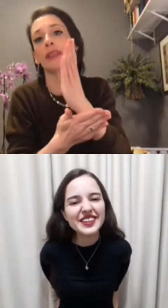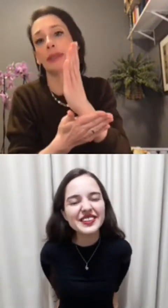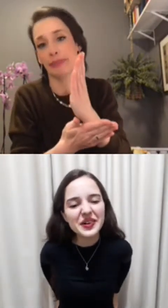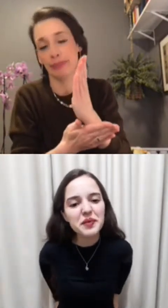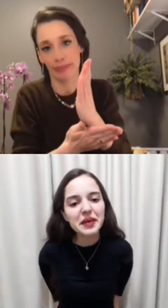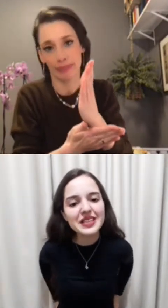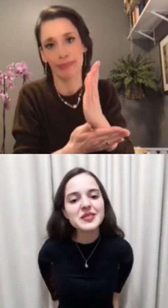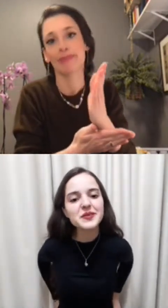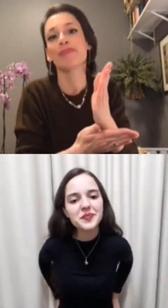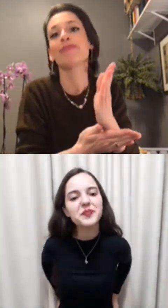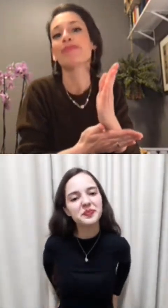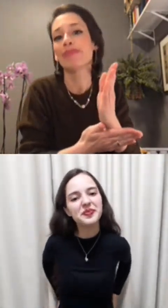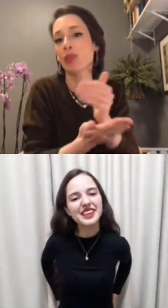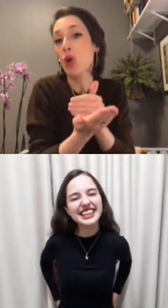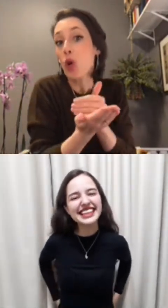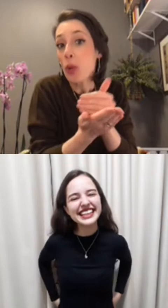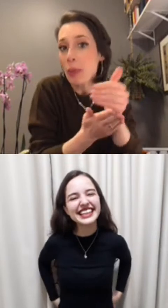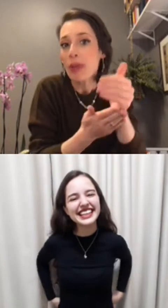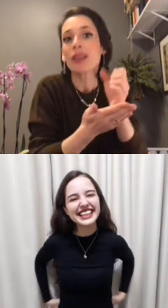logo no começo.